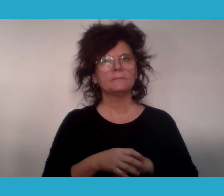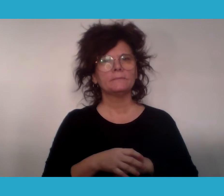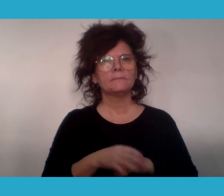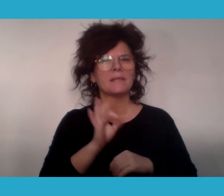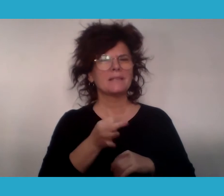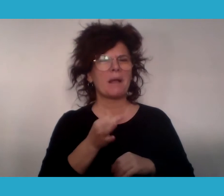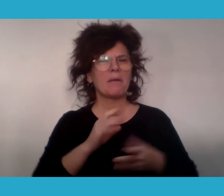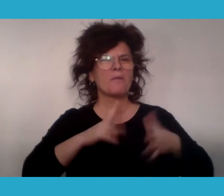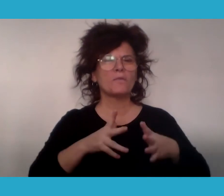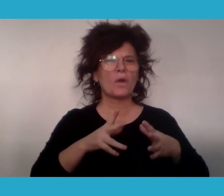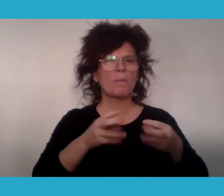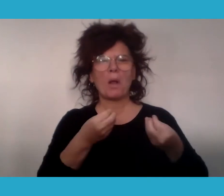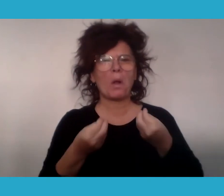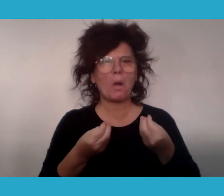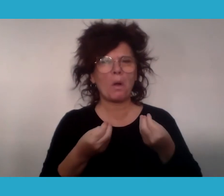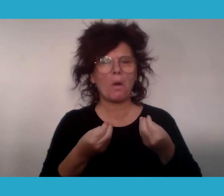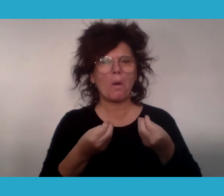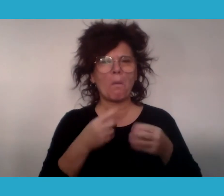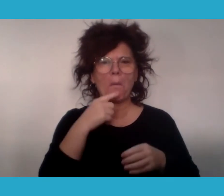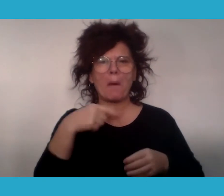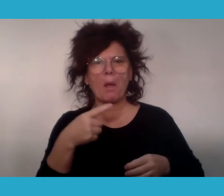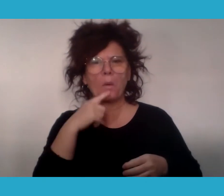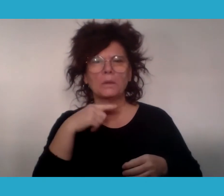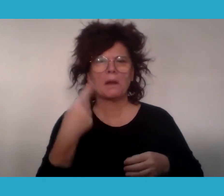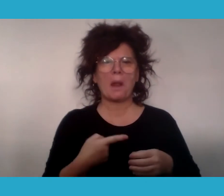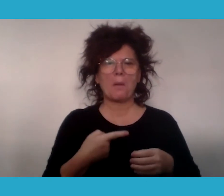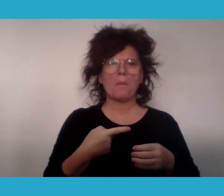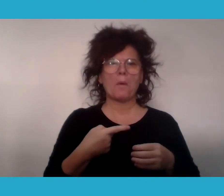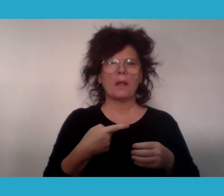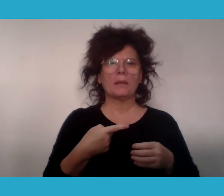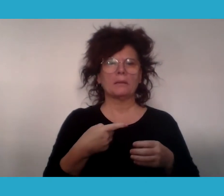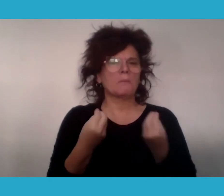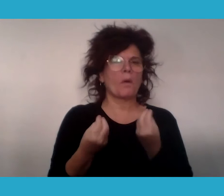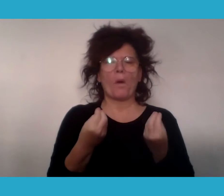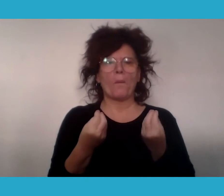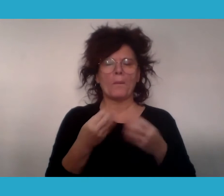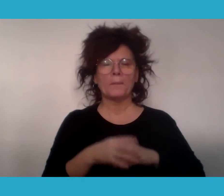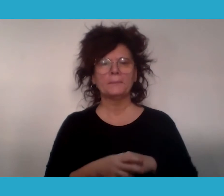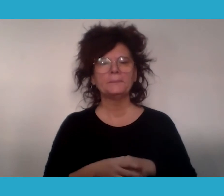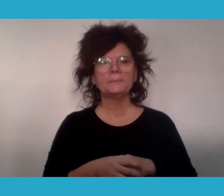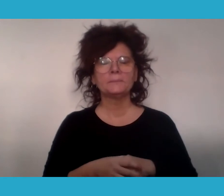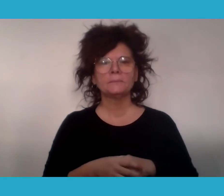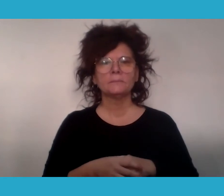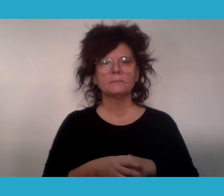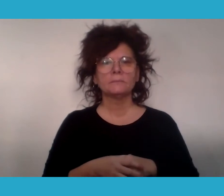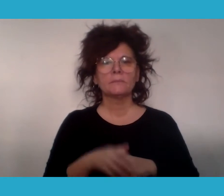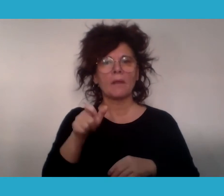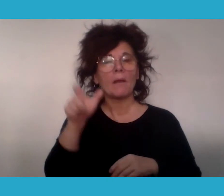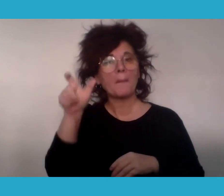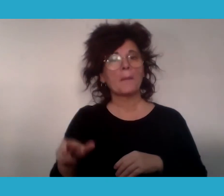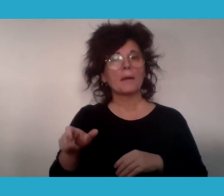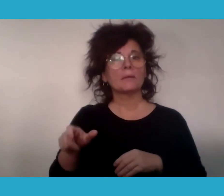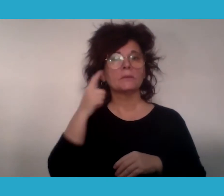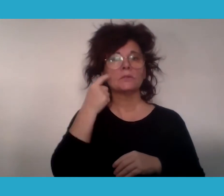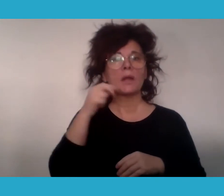saber respecto a las formas de cómo se va a recibir y enviar esas respuestas, de qué manera accionar al respecto. Se le otorga la participación